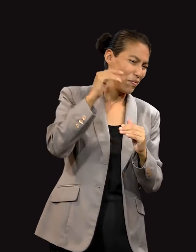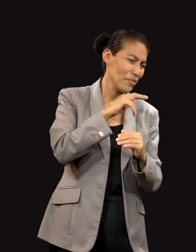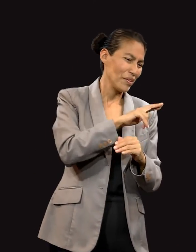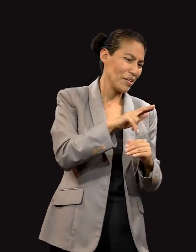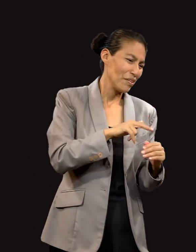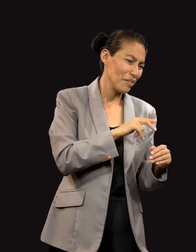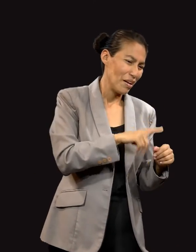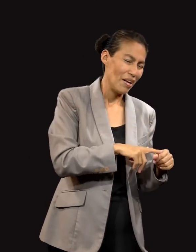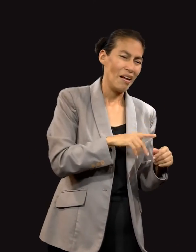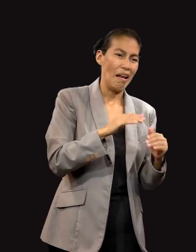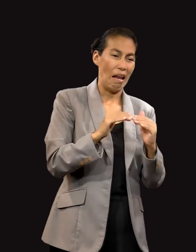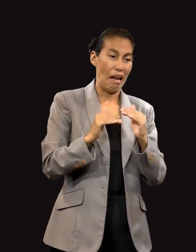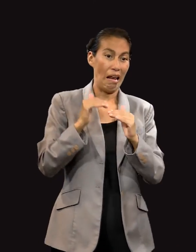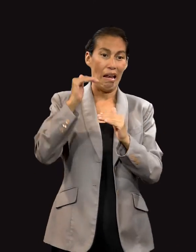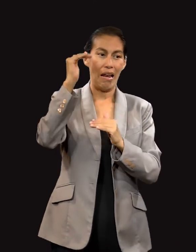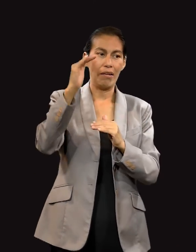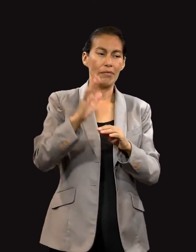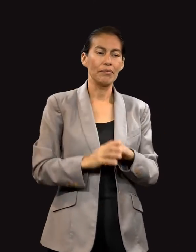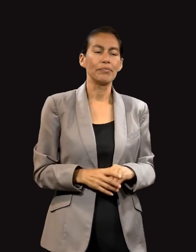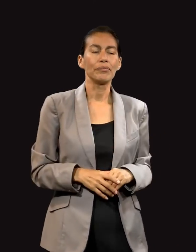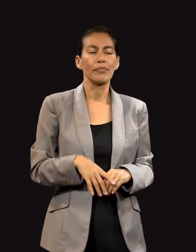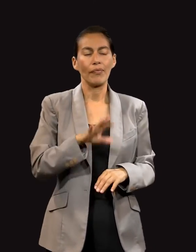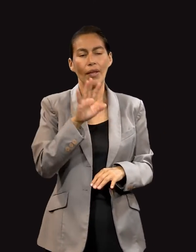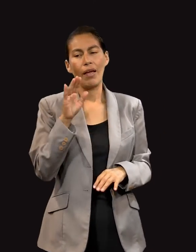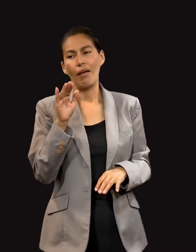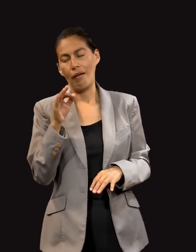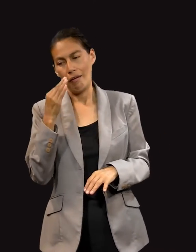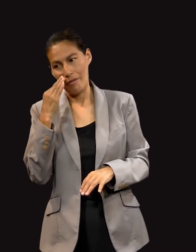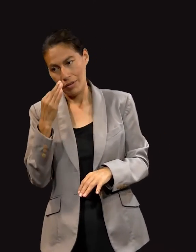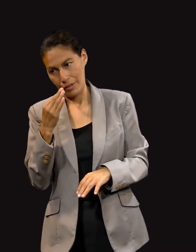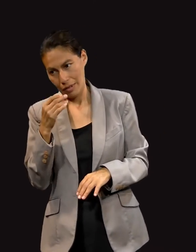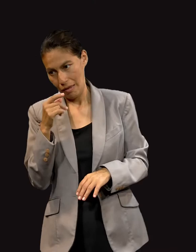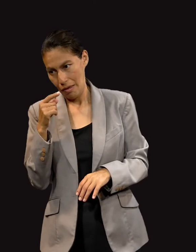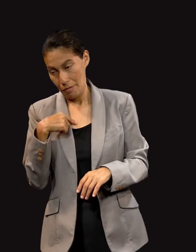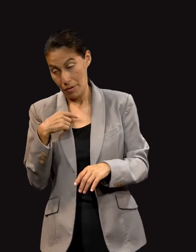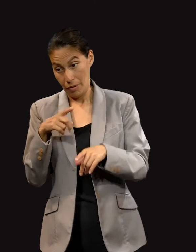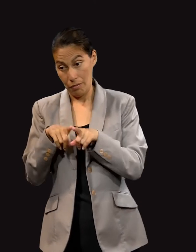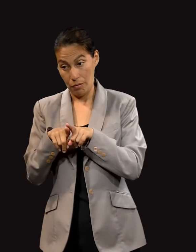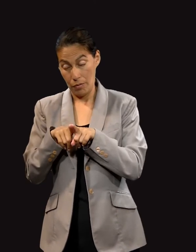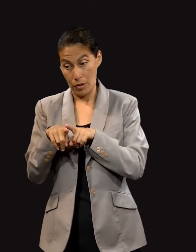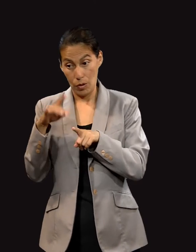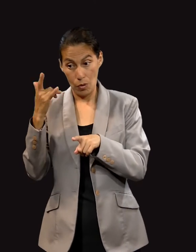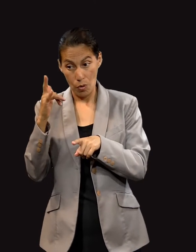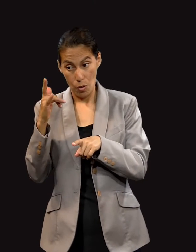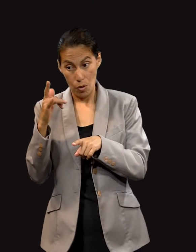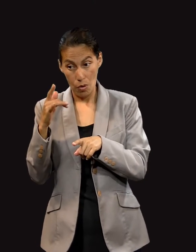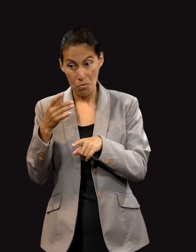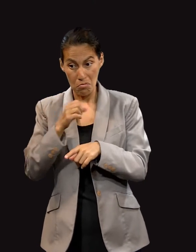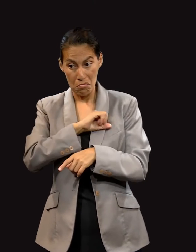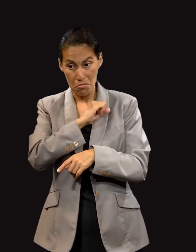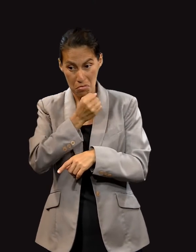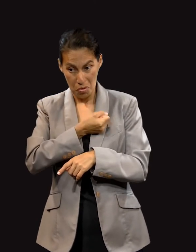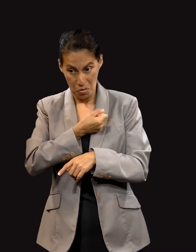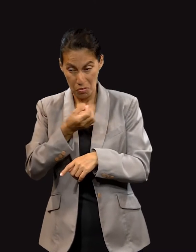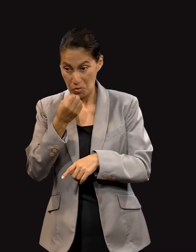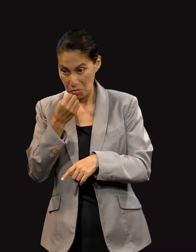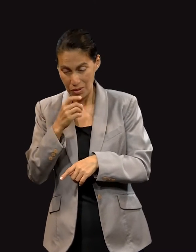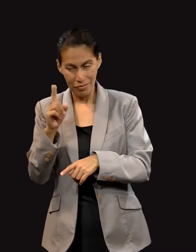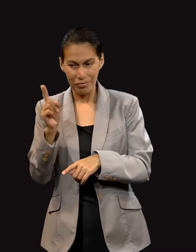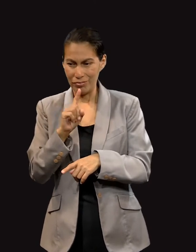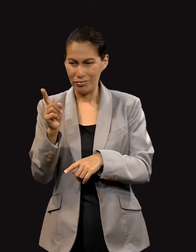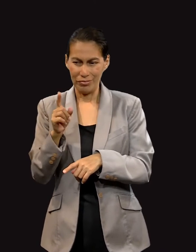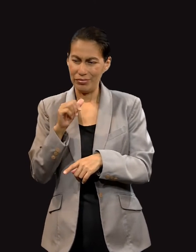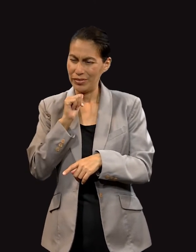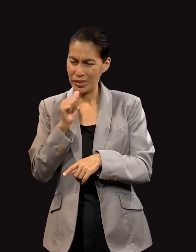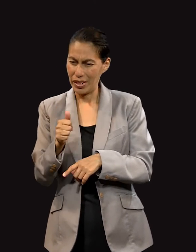de la naturaleza como creador. Sí, fíjese que él no comía muy saludable. Entonces con esto aprendió a